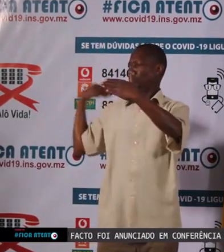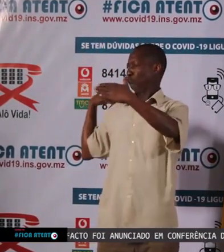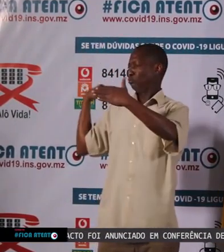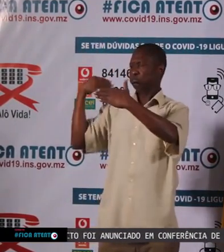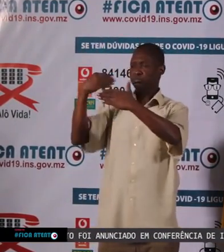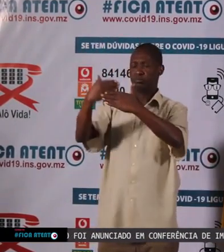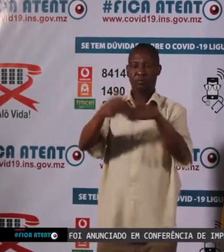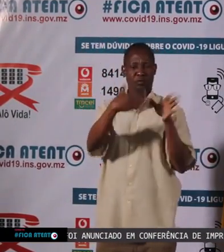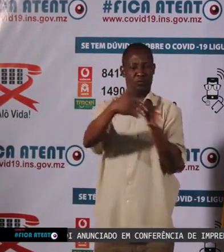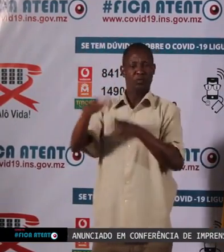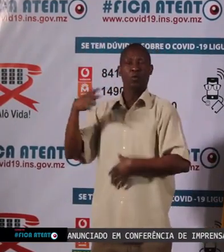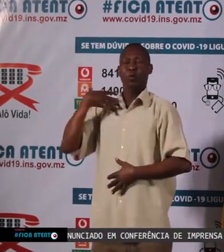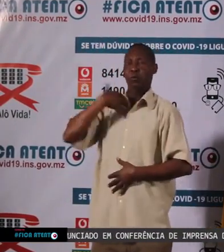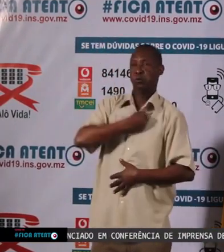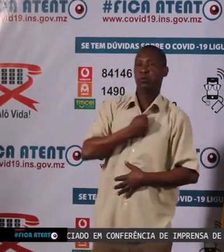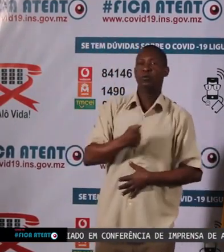cumulativo de